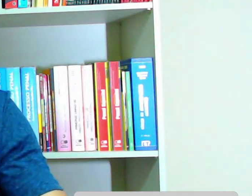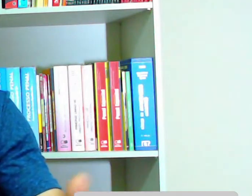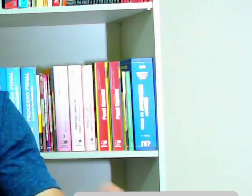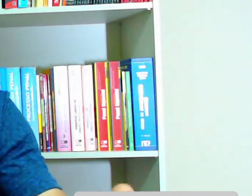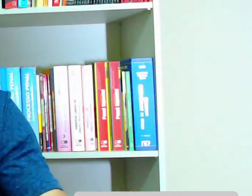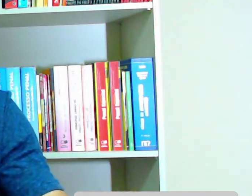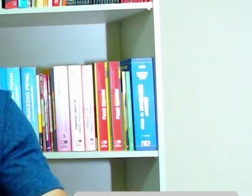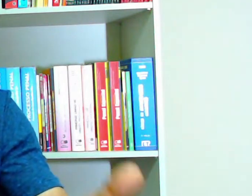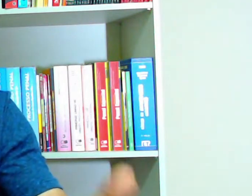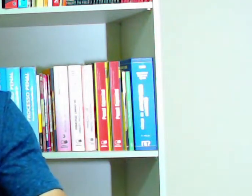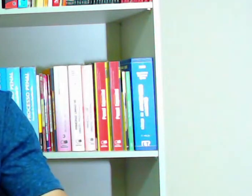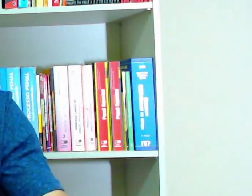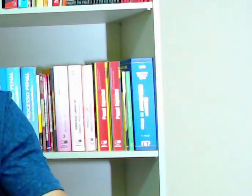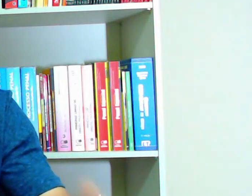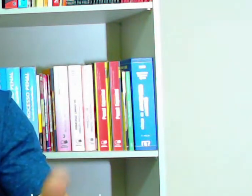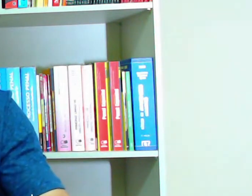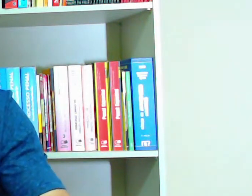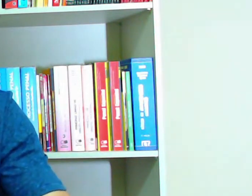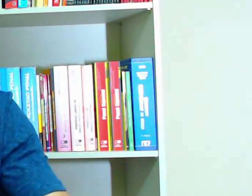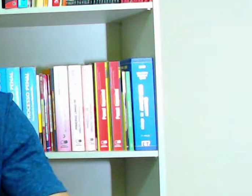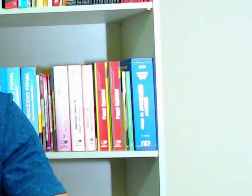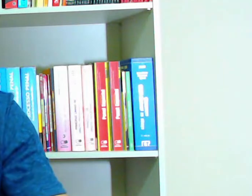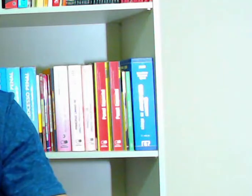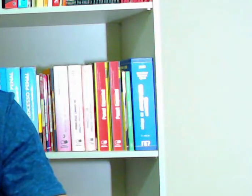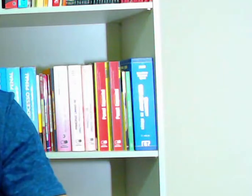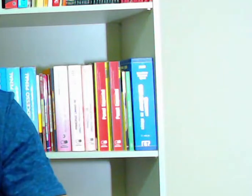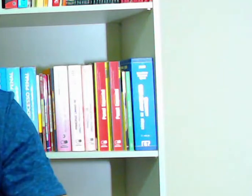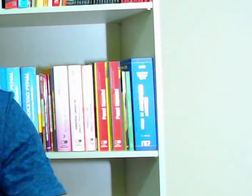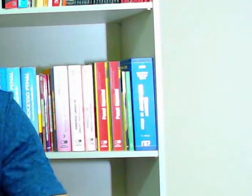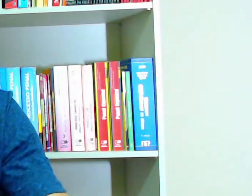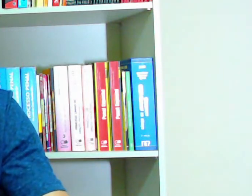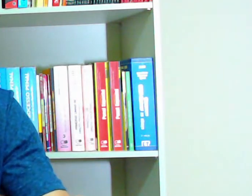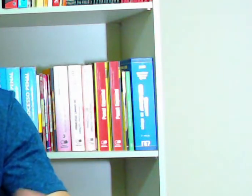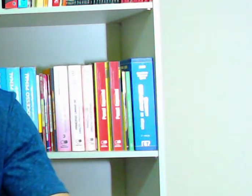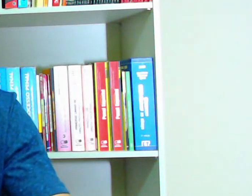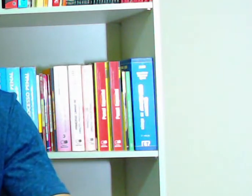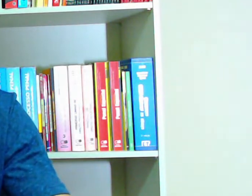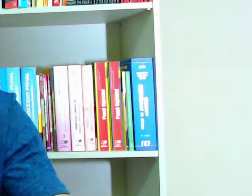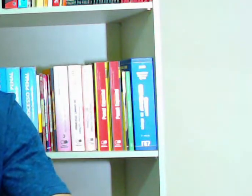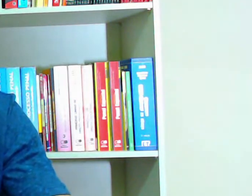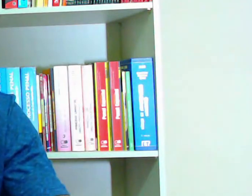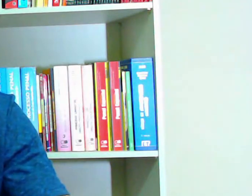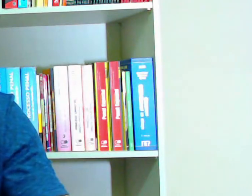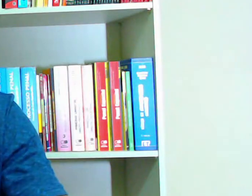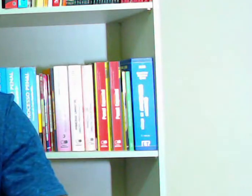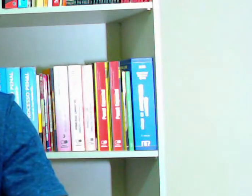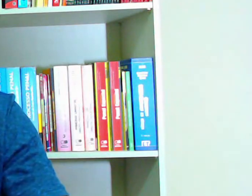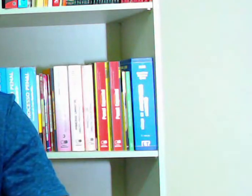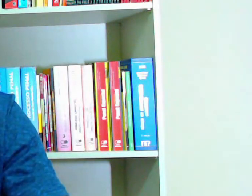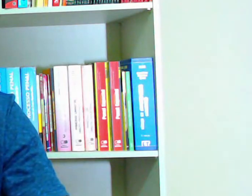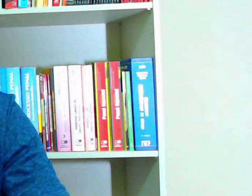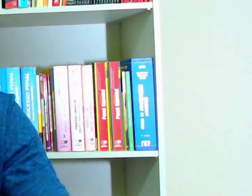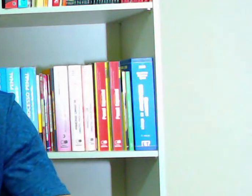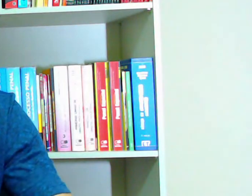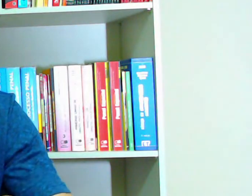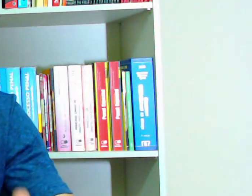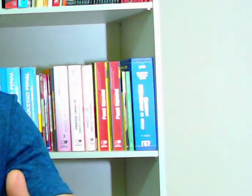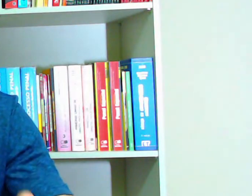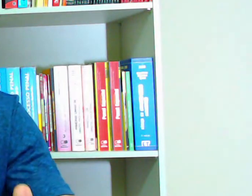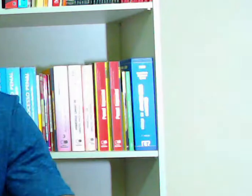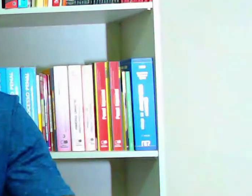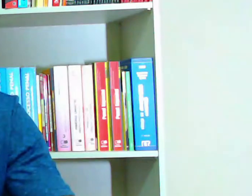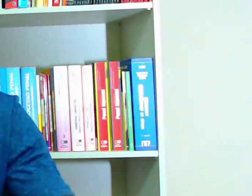6 minutos, e eu peço a você que assista até o final para vocês verem o contexto em que o presidente falou sobre isso e vocês